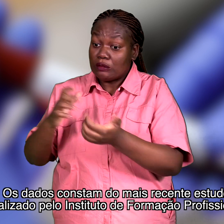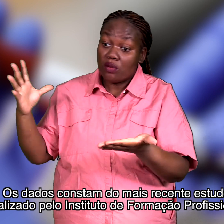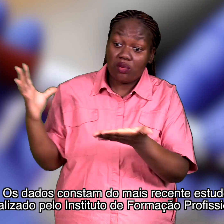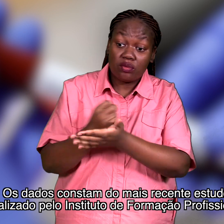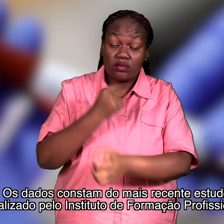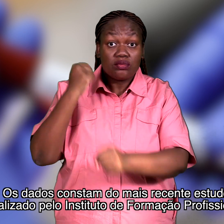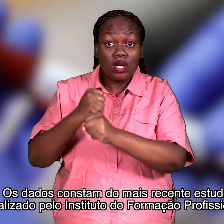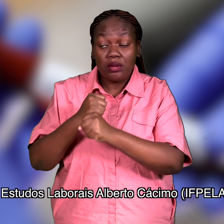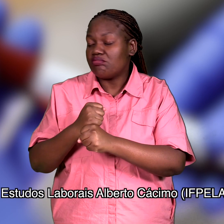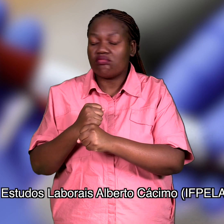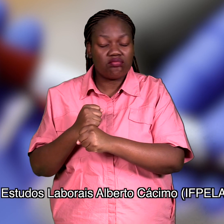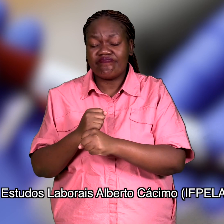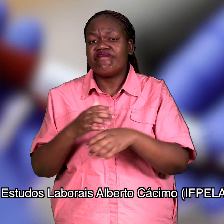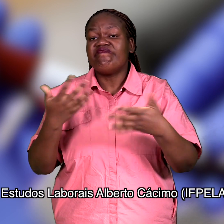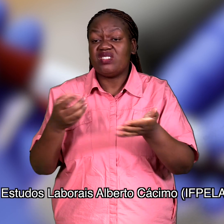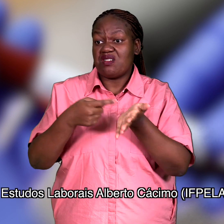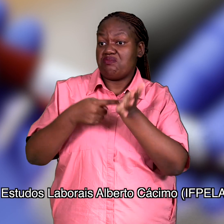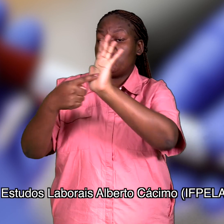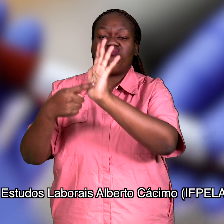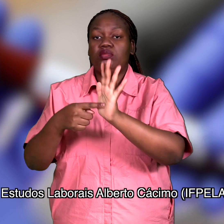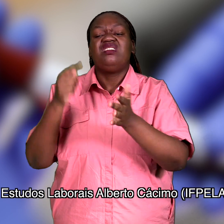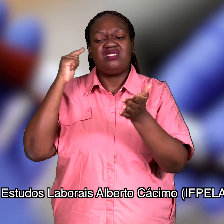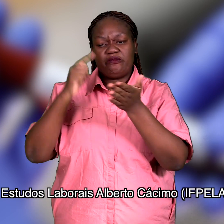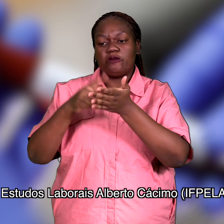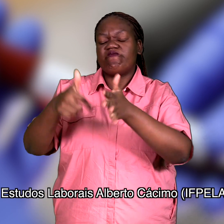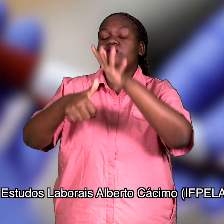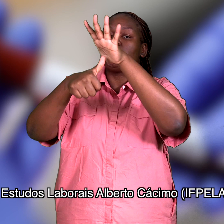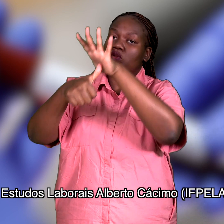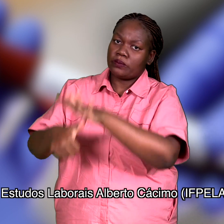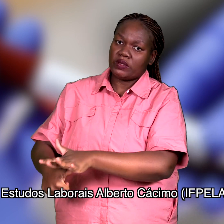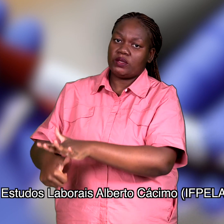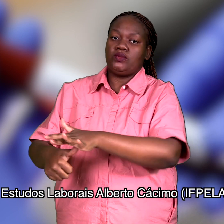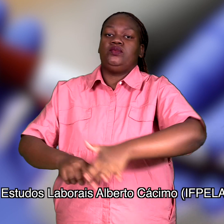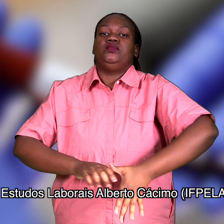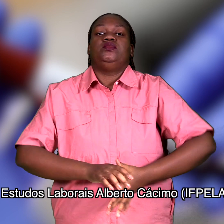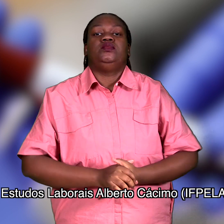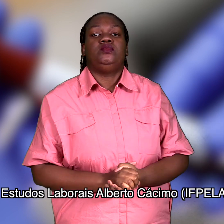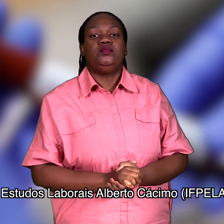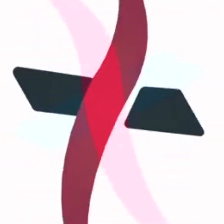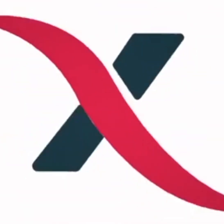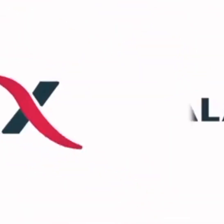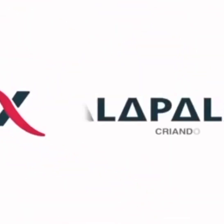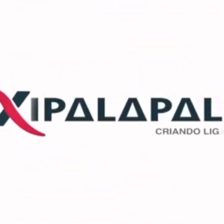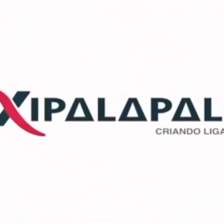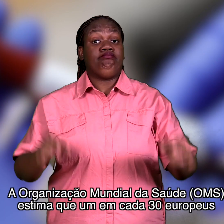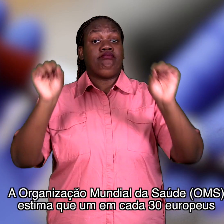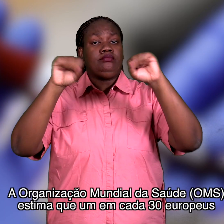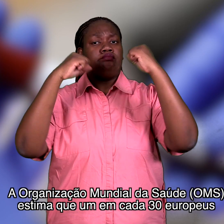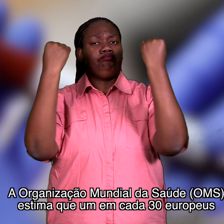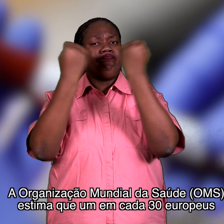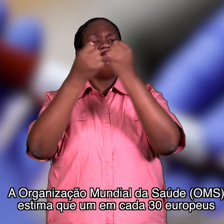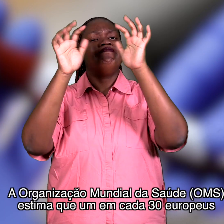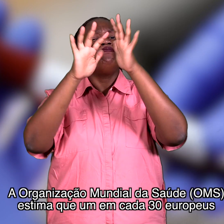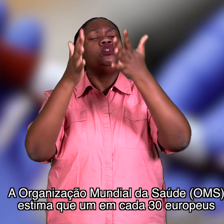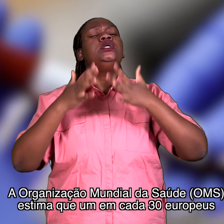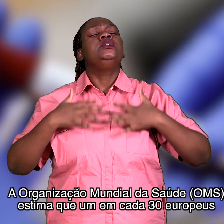realizado pelo Instituto de Formação Profissional e Estudos Laborais Alberto Cássimo Ifpelac. A